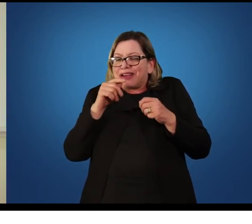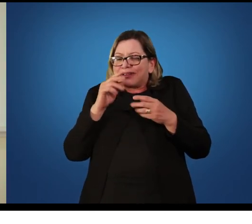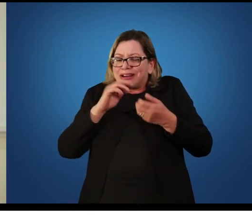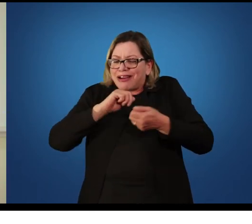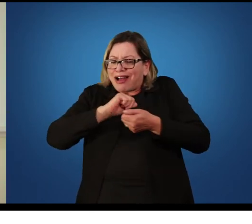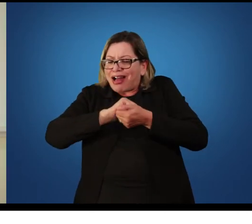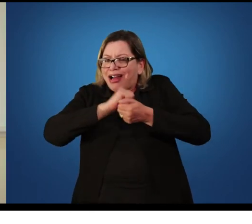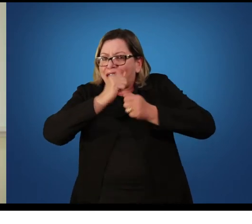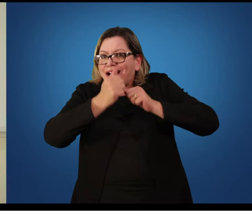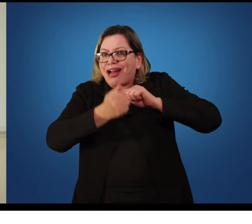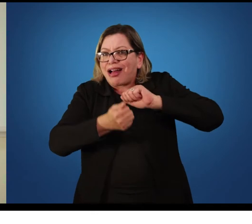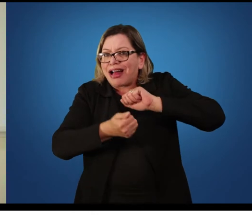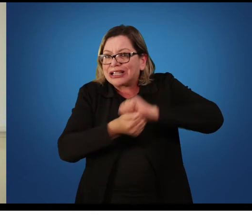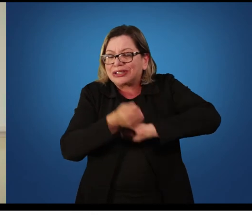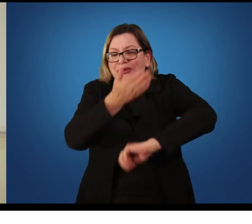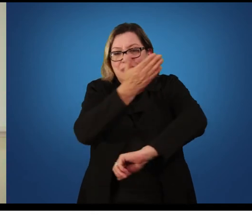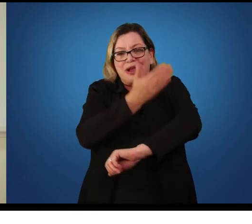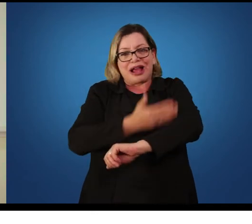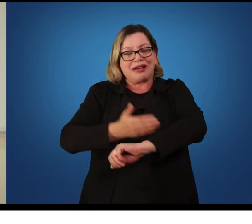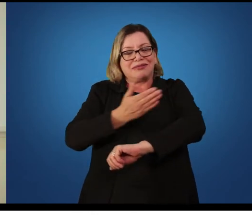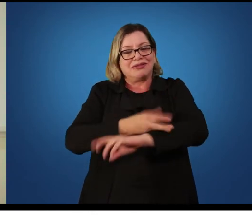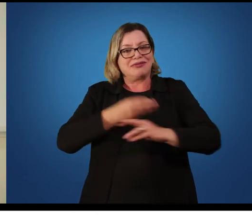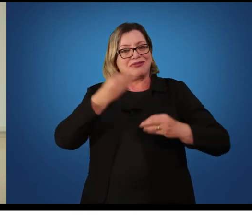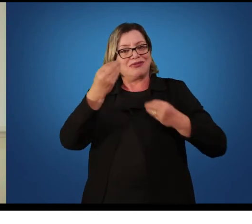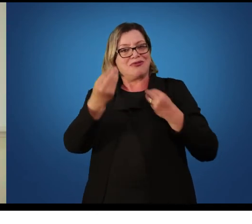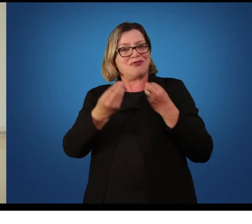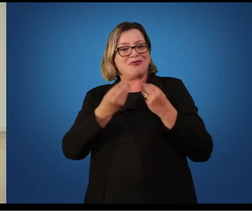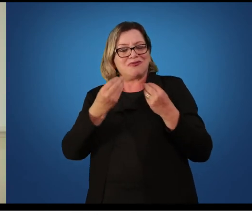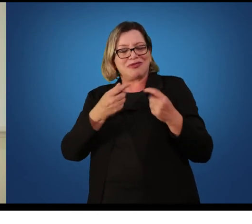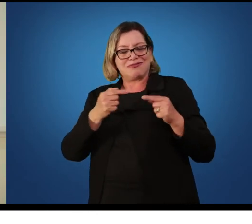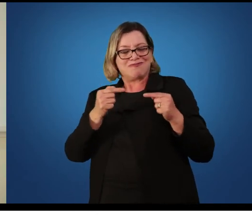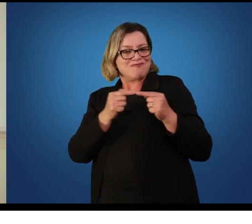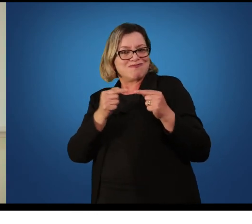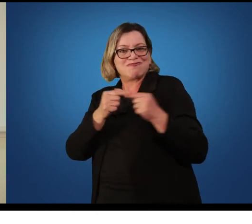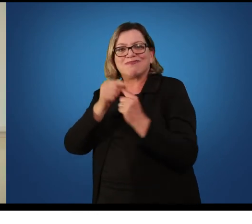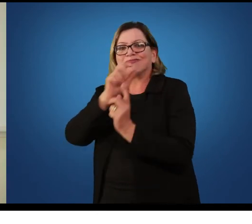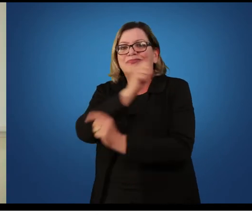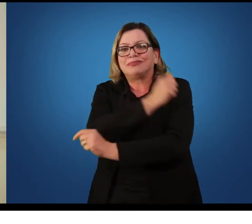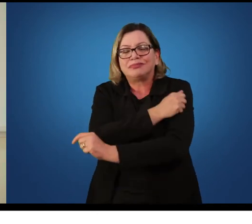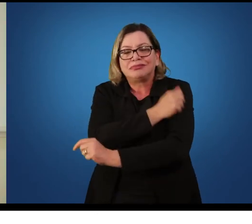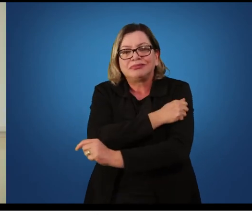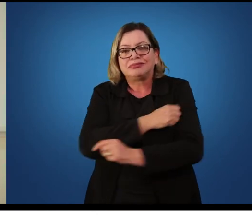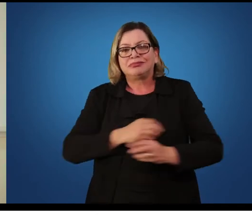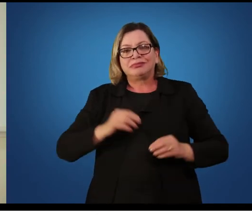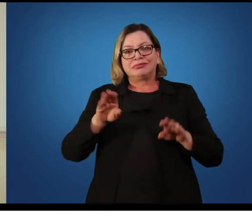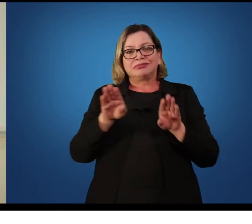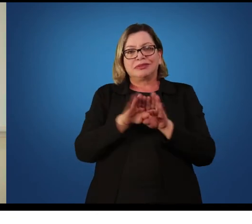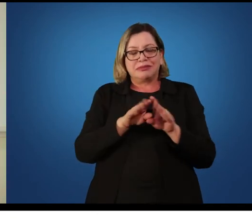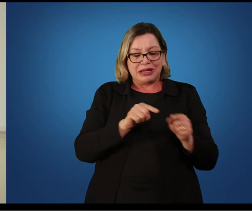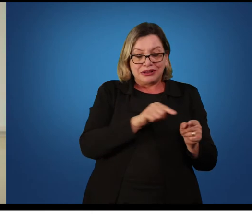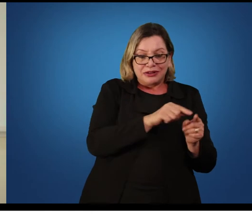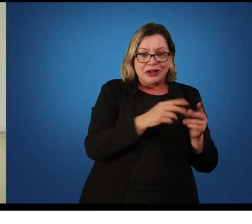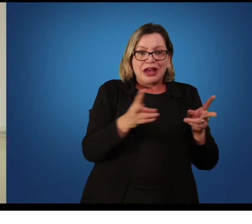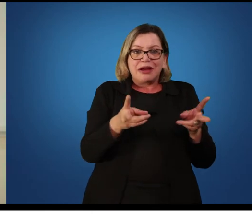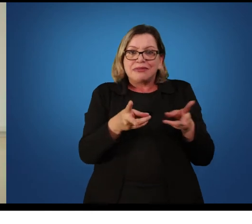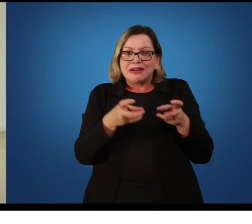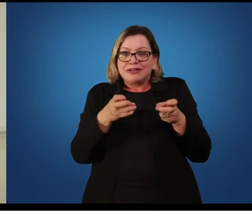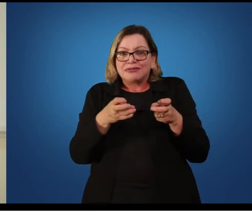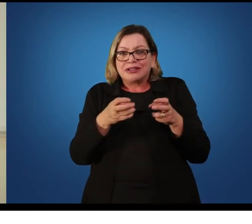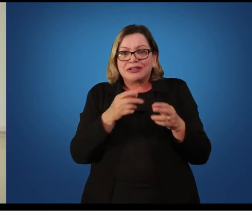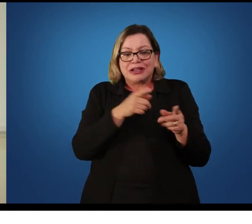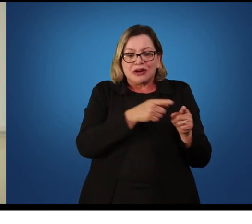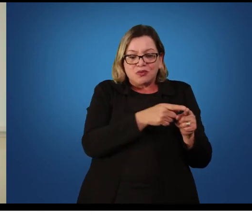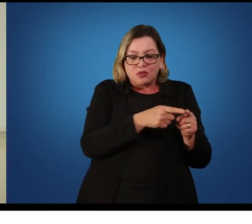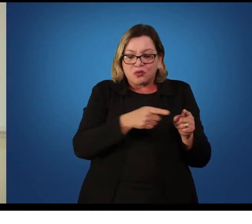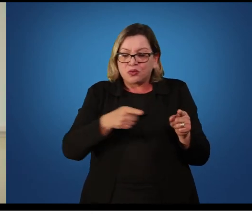conforme a situação que o aluno se encontra. Os estágios, eles são processos